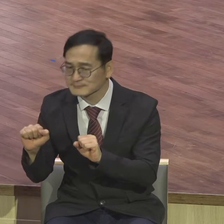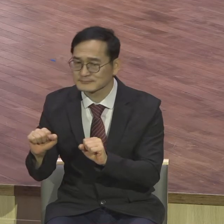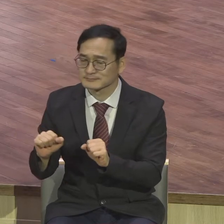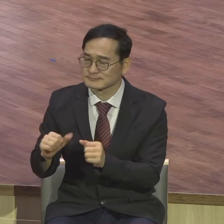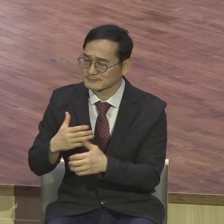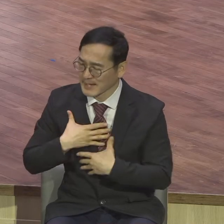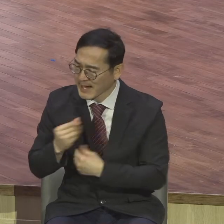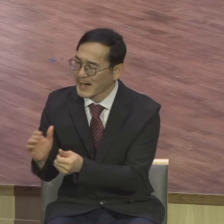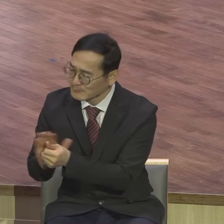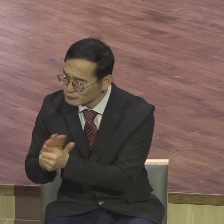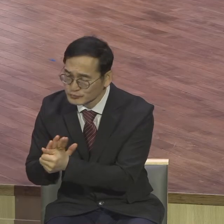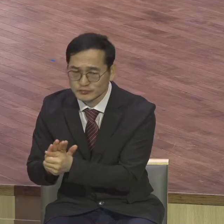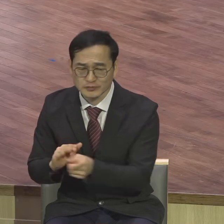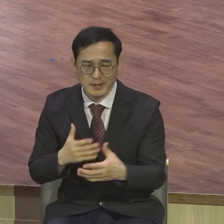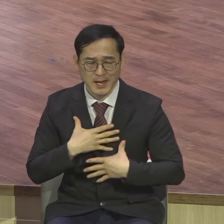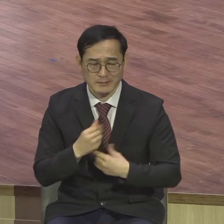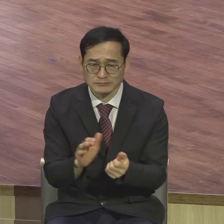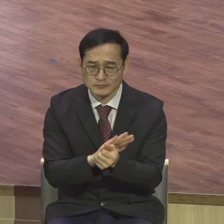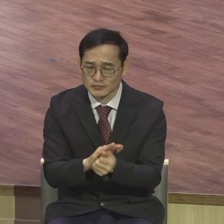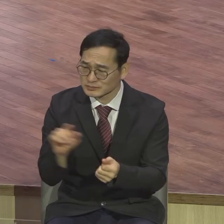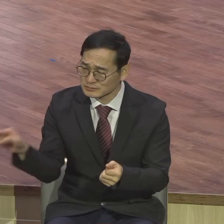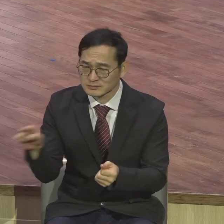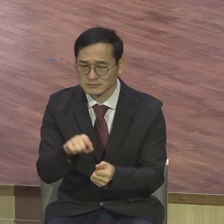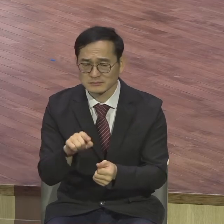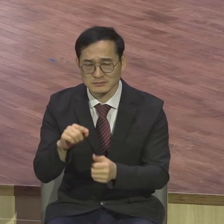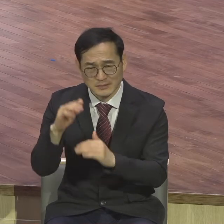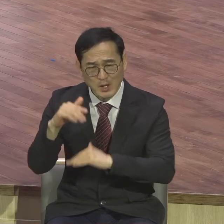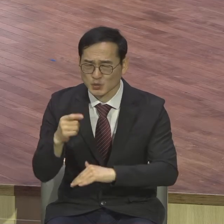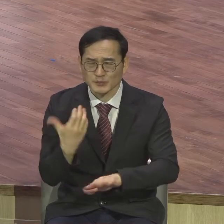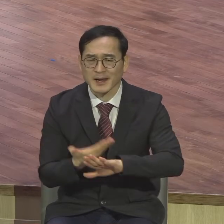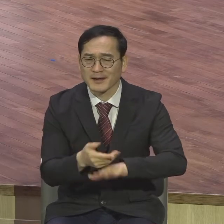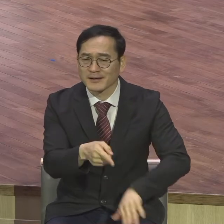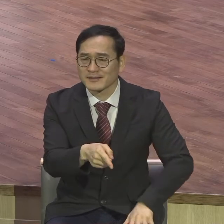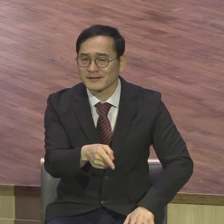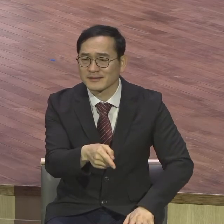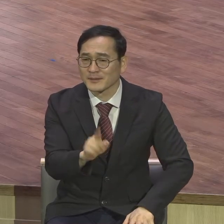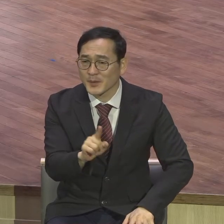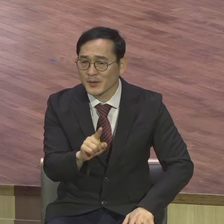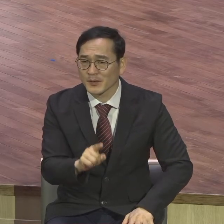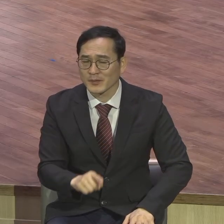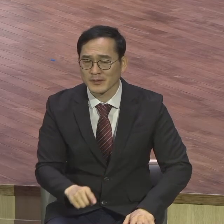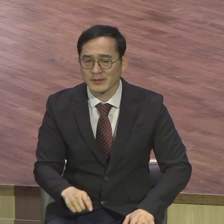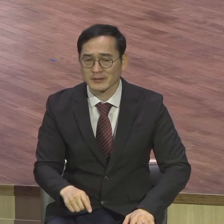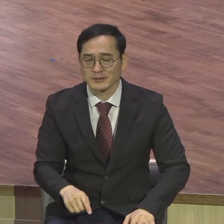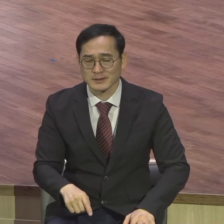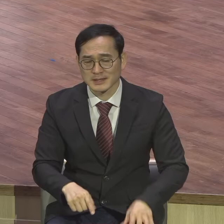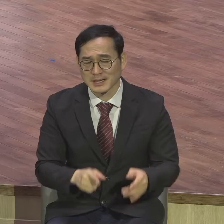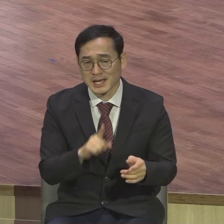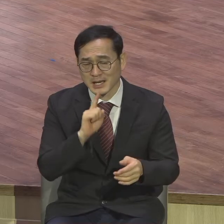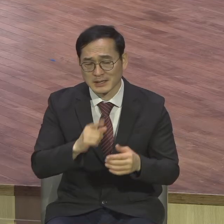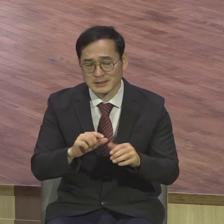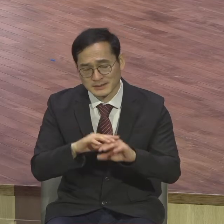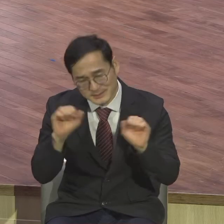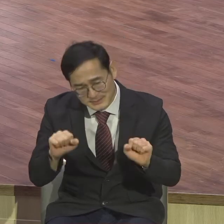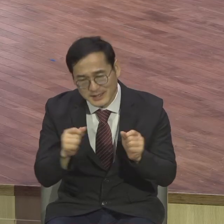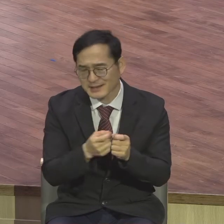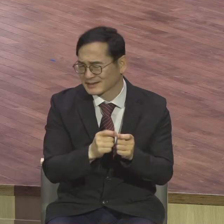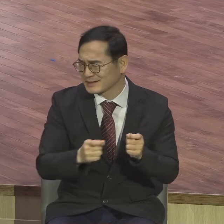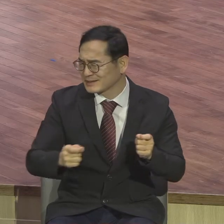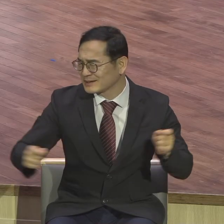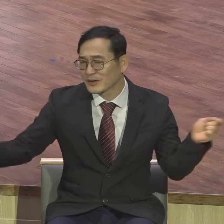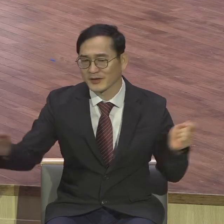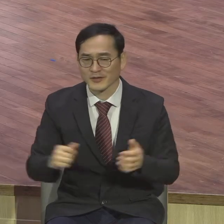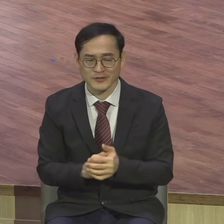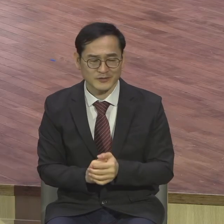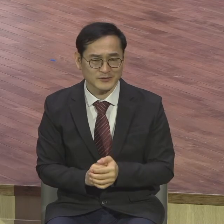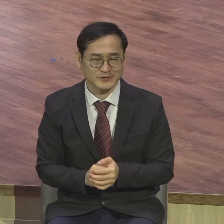아주 독특한 형태를 띠고 있잖아요. 바울은 아주 길게 뭘 말하고 있어요? 자신이